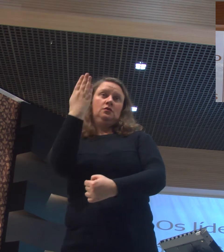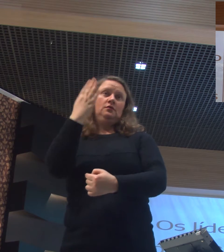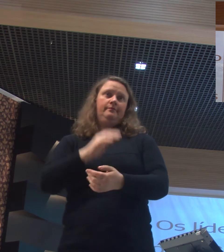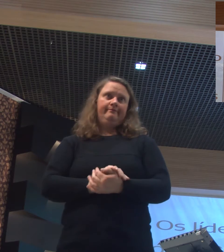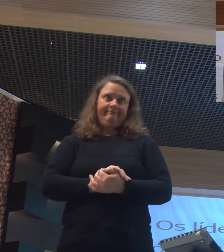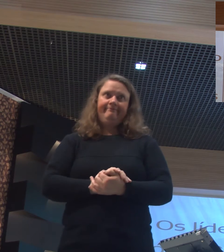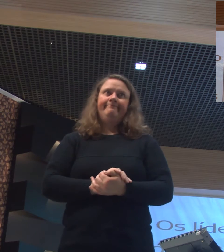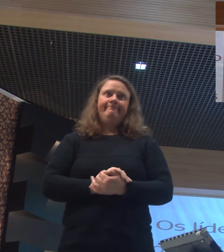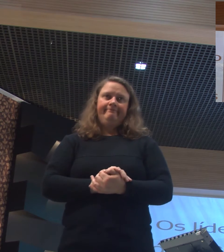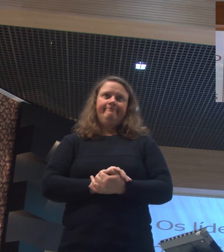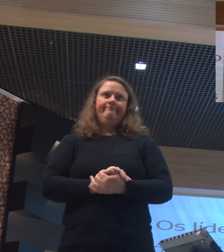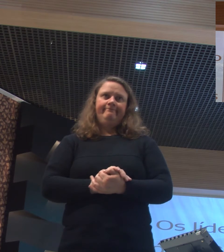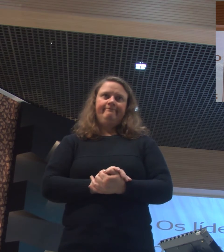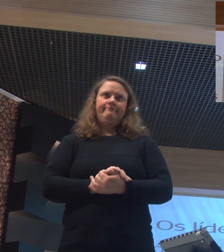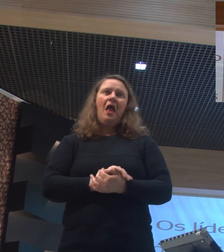Porém,